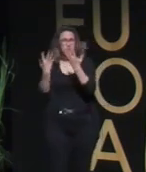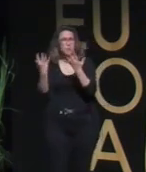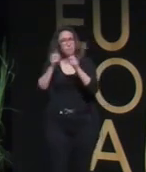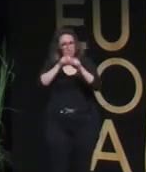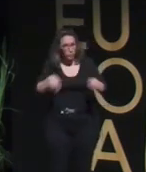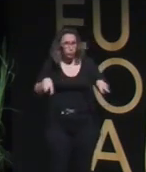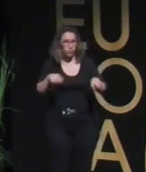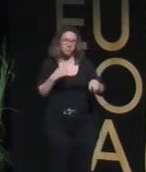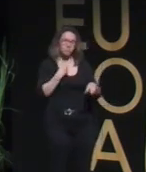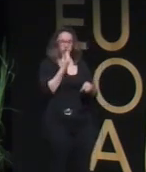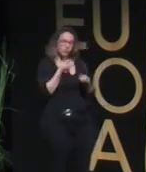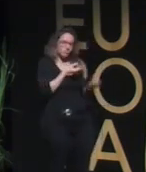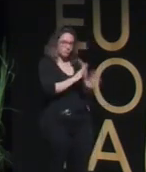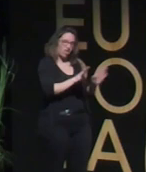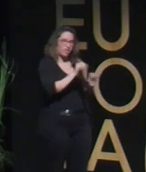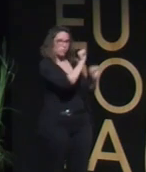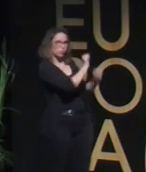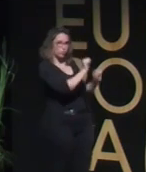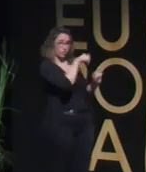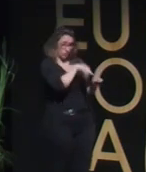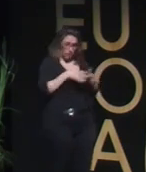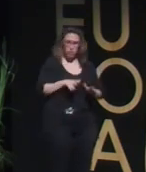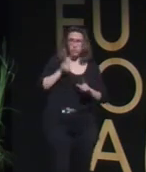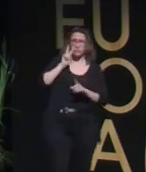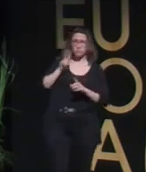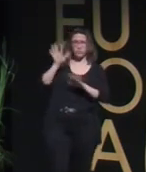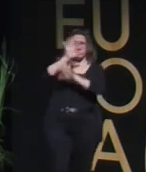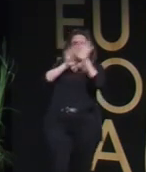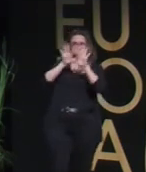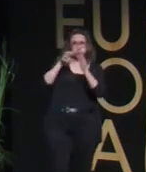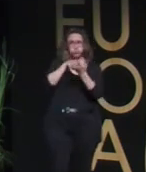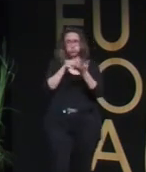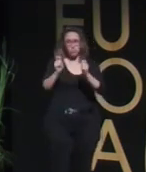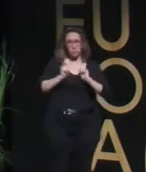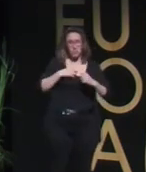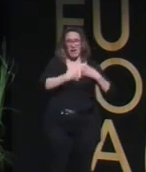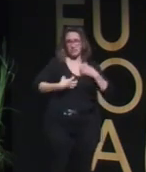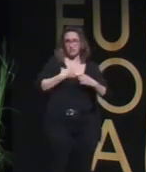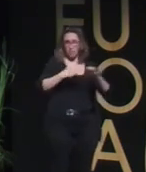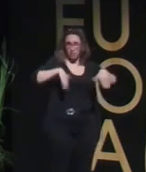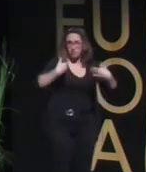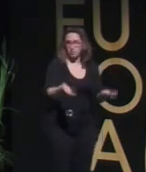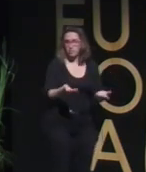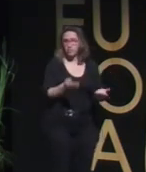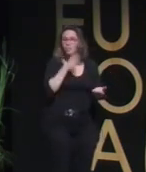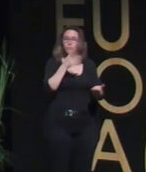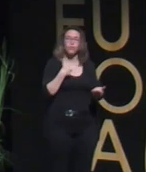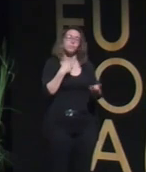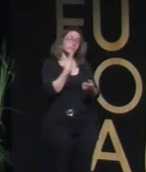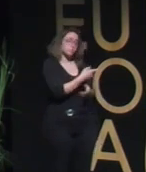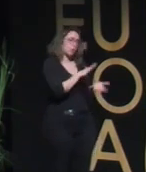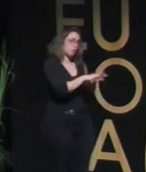como que no pasa nada le confunde. Que es lo que aumenta la ansiedad, ¿vale? Por eso está aumentando muchísimo la ansiedad, porque les hemos vendido que con la pandemia no pasa